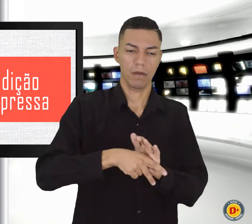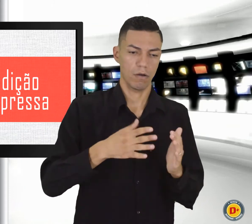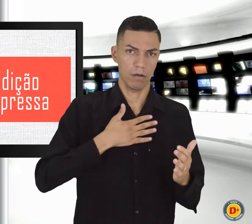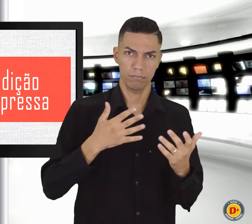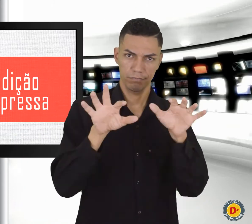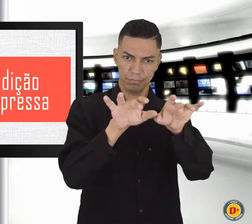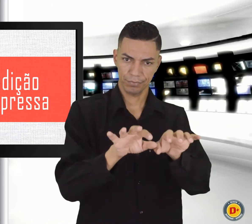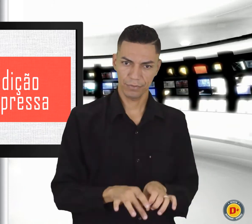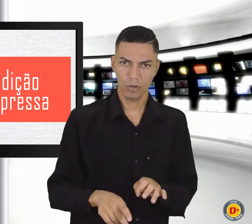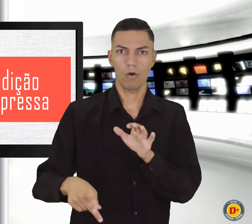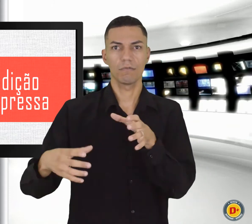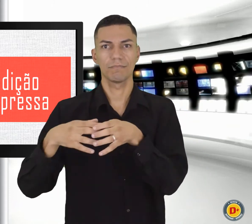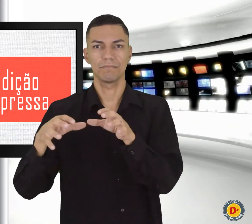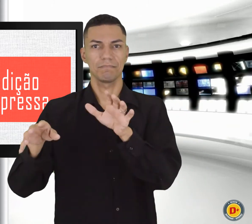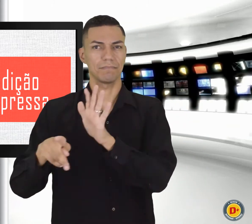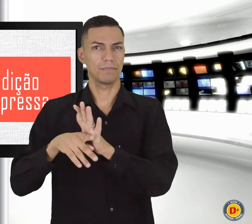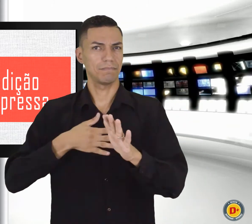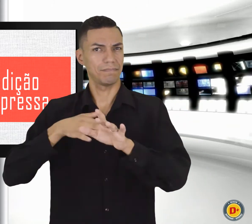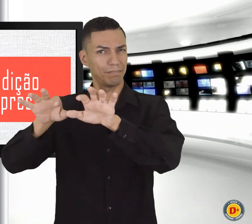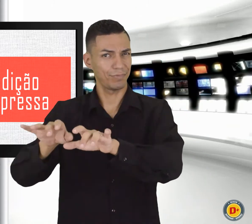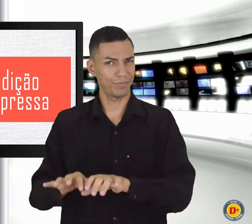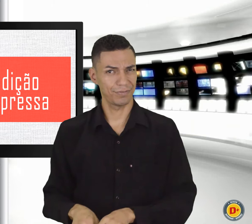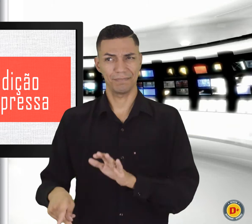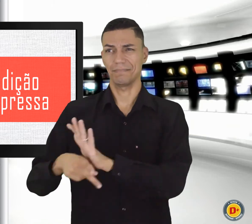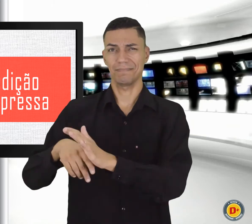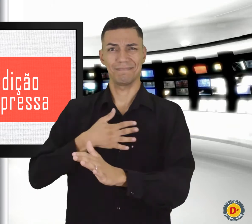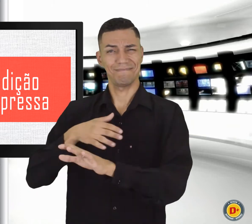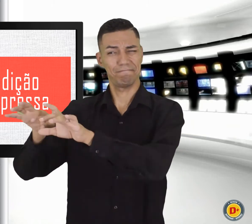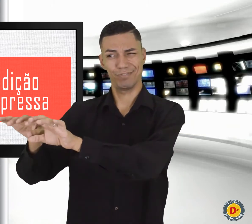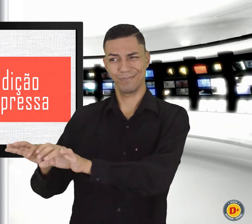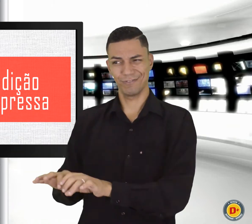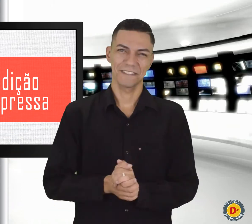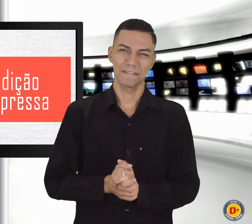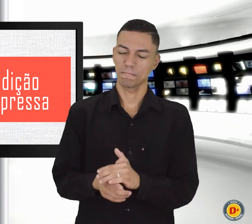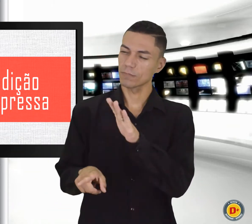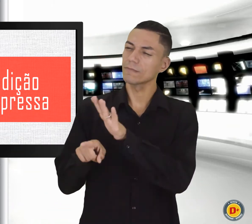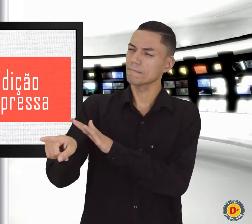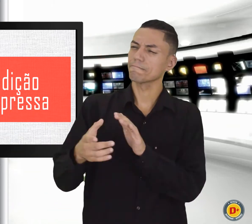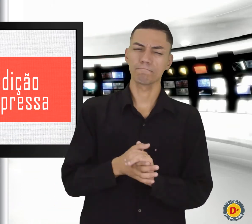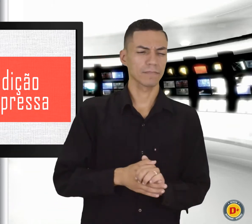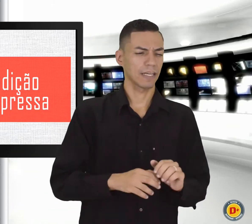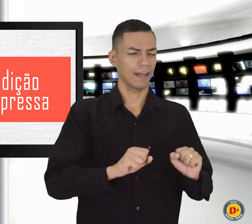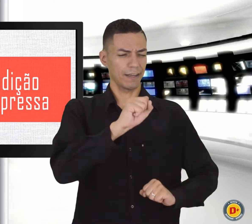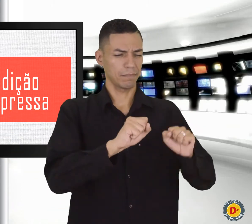às empresas, o emprego apoiado entra na lei de cotas para pessoas com deficiência?